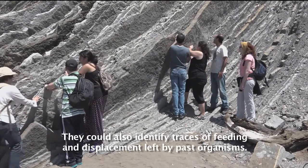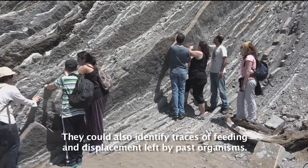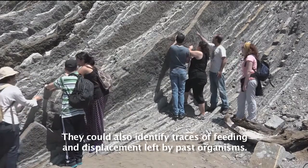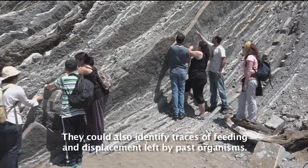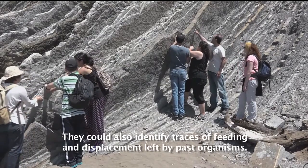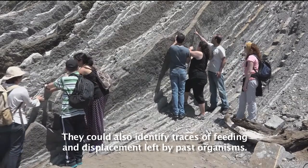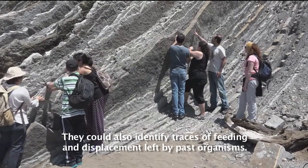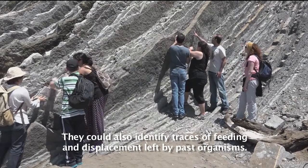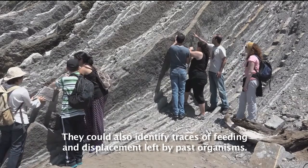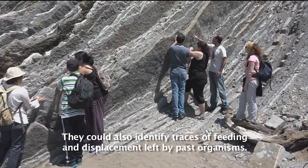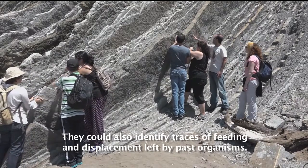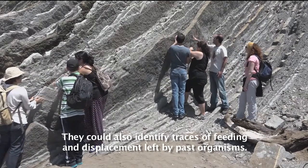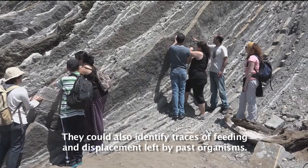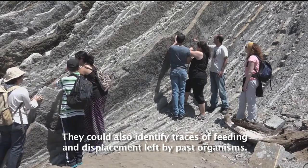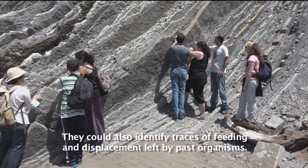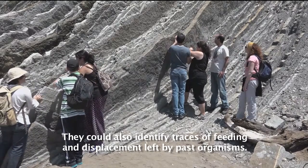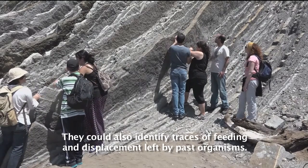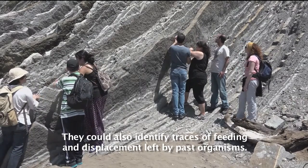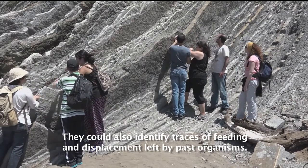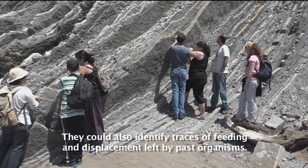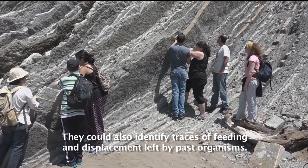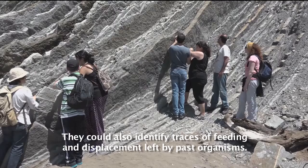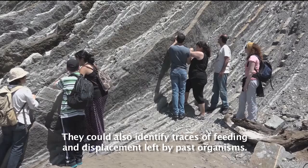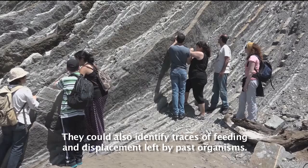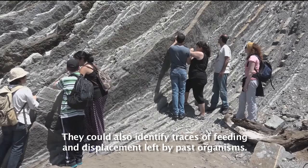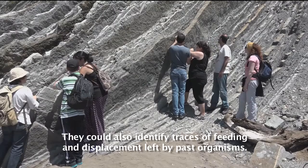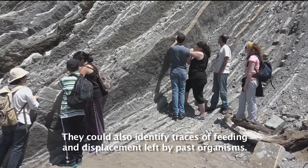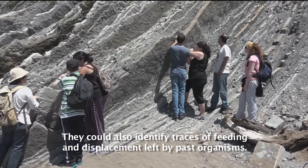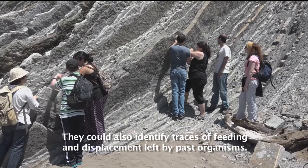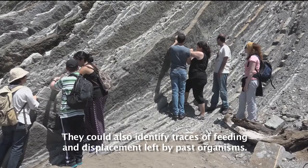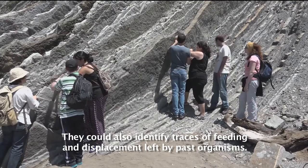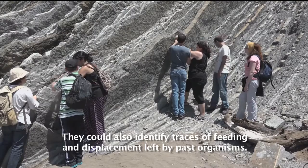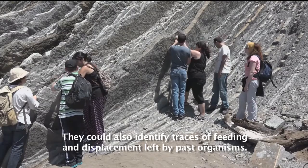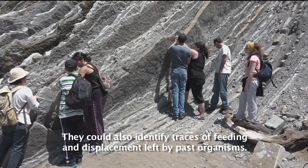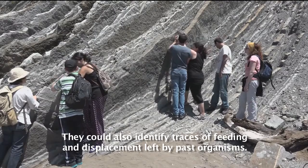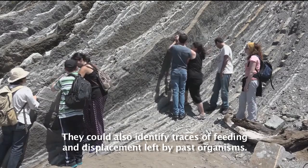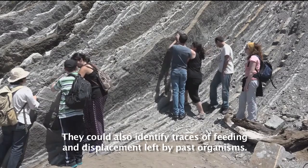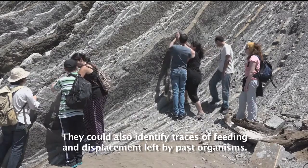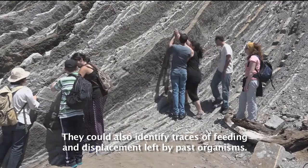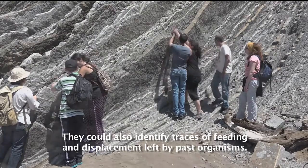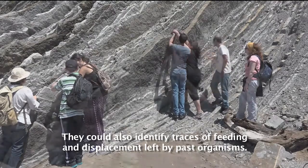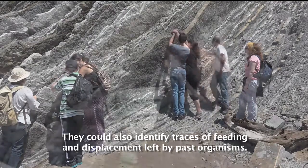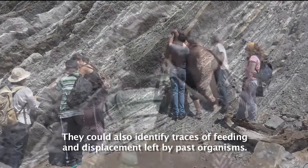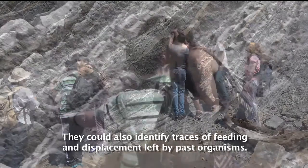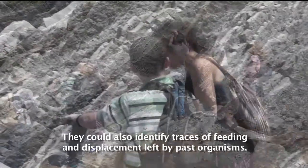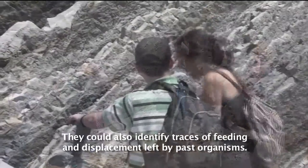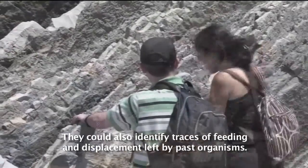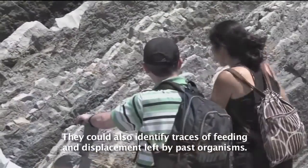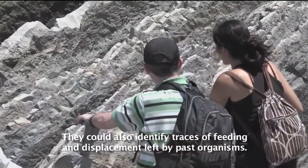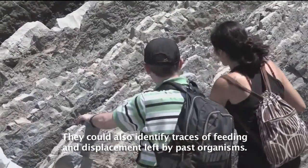También pudieron distinguir sobre las superficies de los estratos rastros de desplazamiento o marcas de alimentación producidas por la actividad